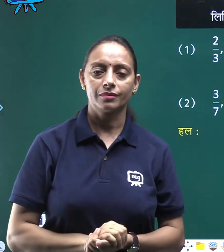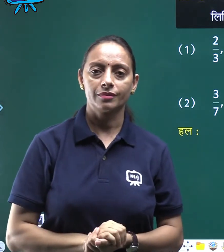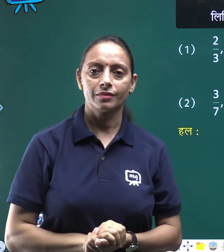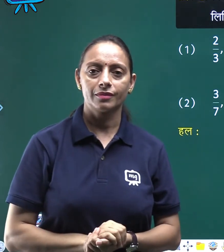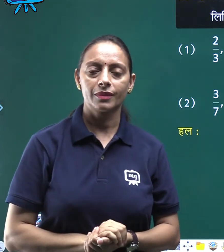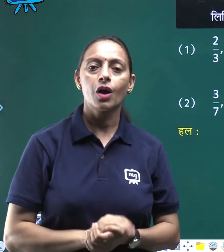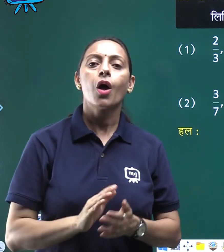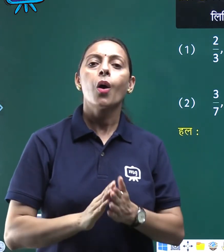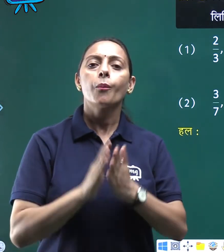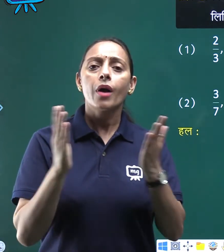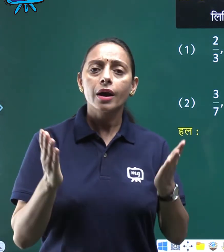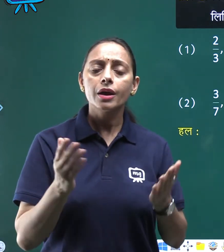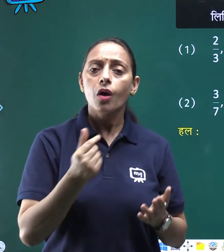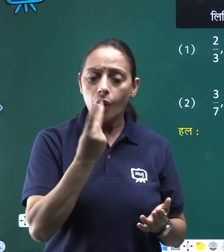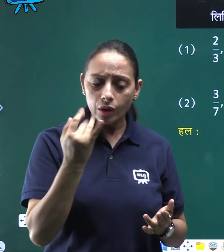उससे बड़ी